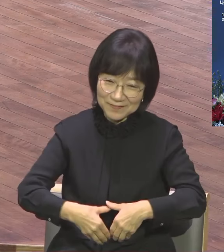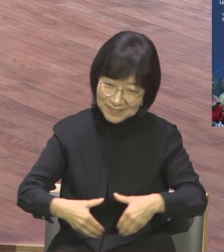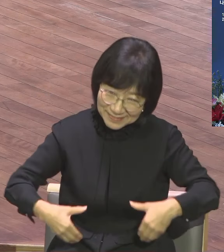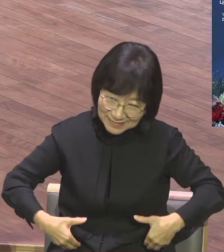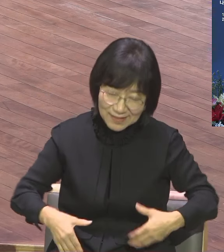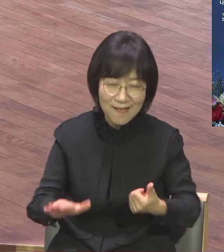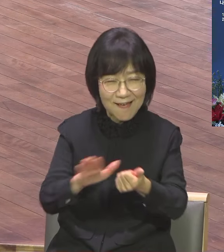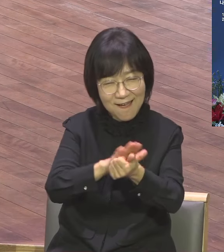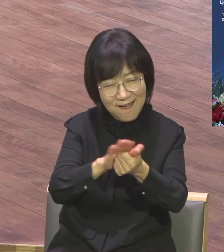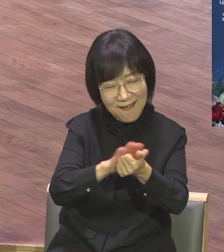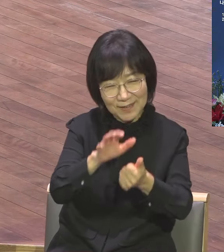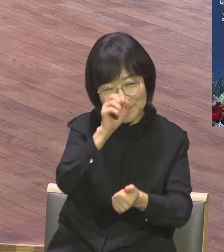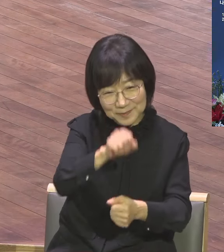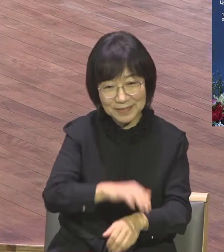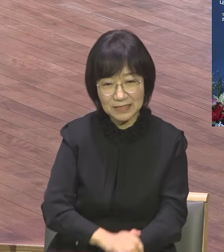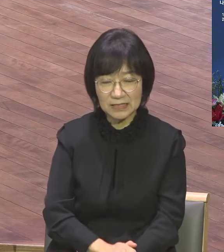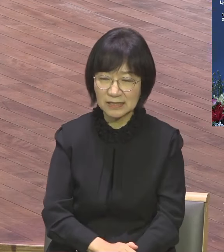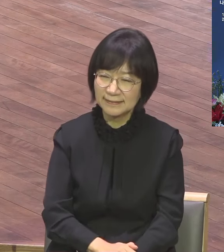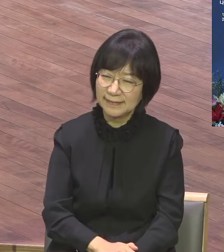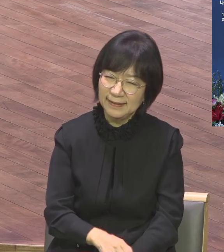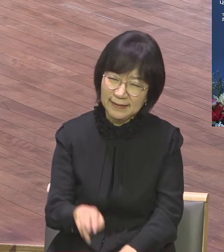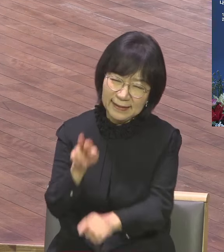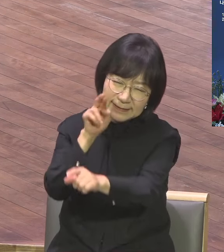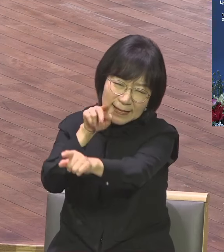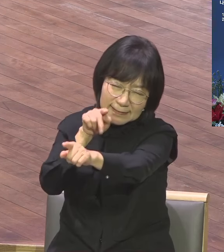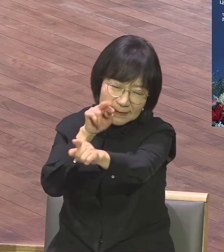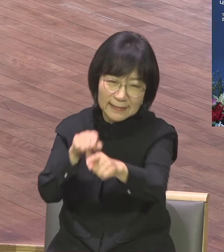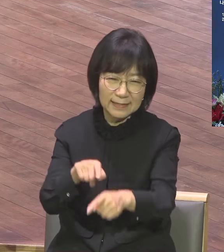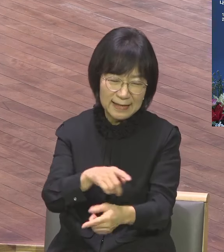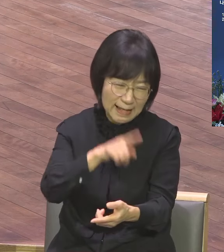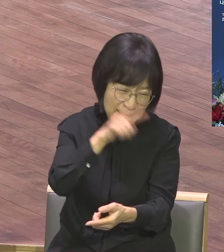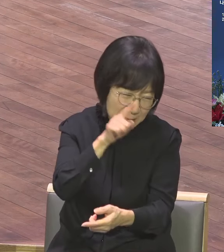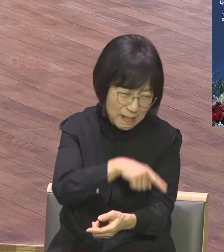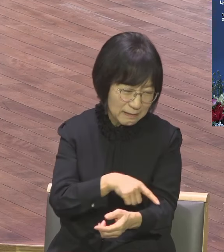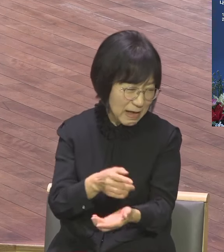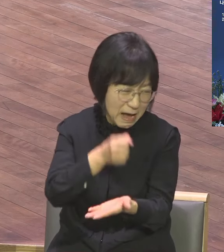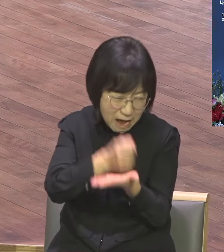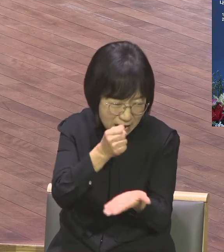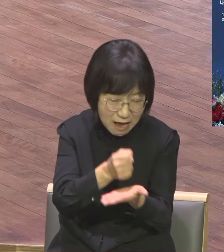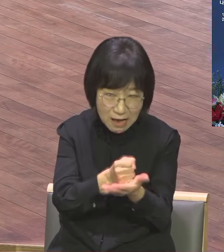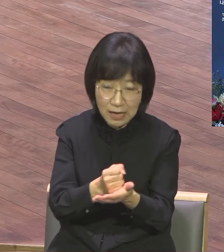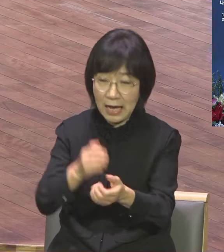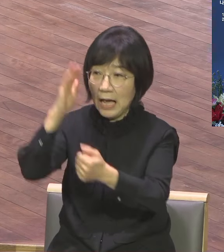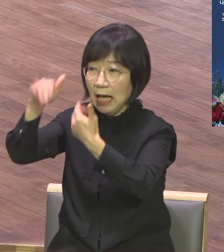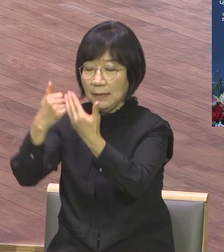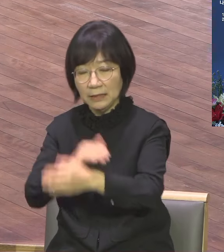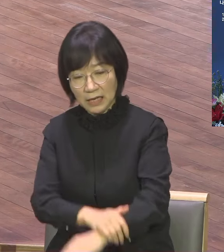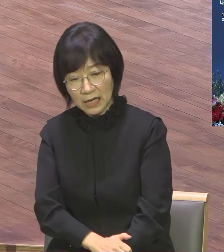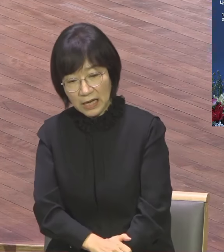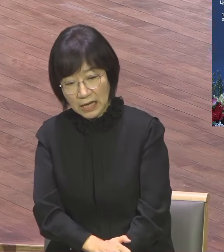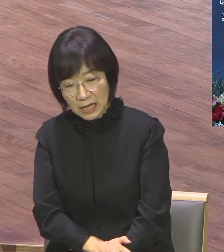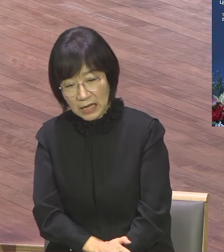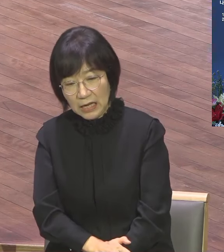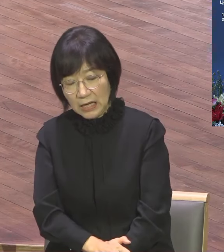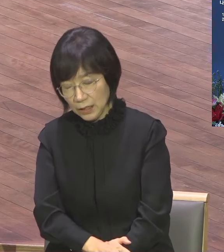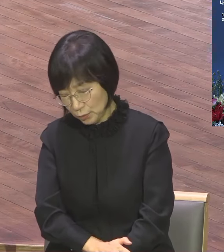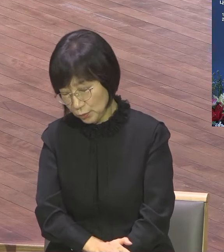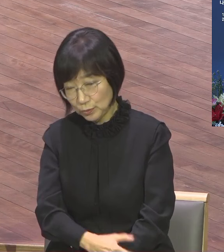이제 이거 판단하고 저 판단하고 어떻게 하나님을 합니까? 기도하세요. 뭐 달라달라 하기 전에